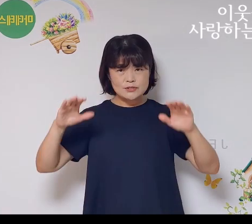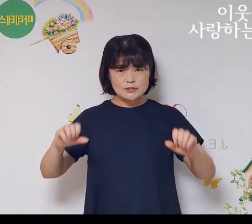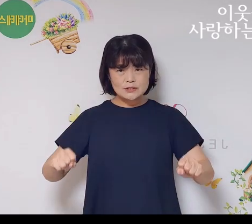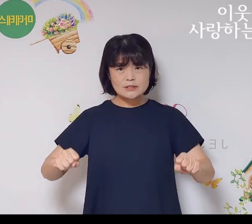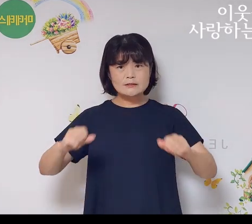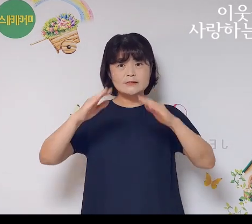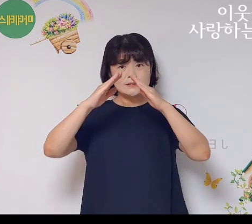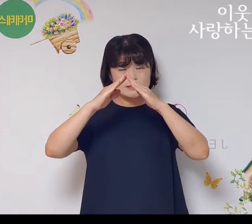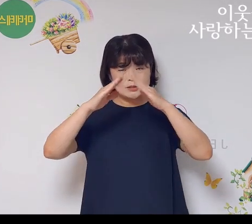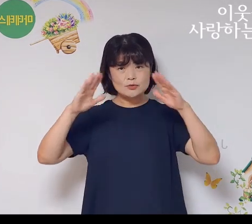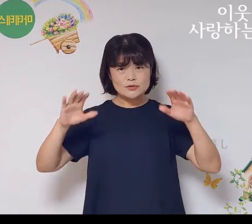이웃을